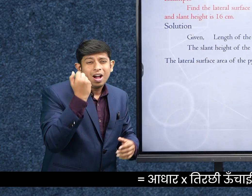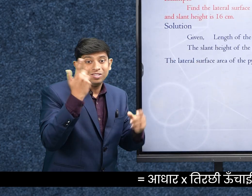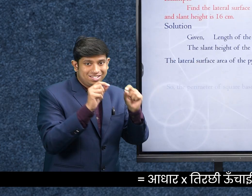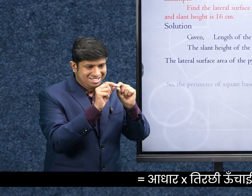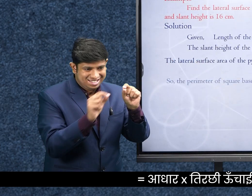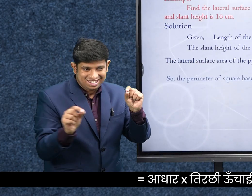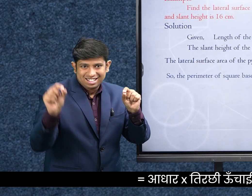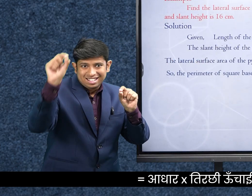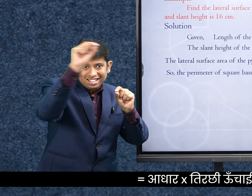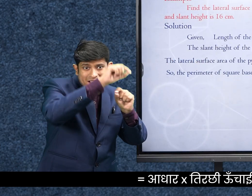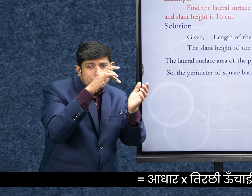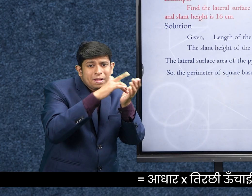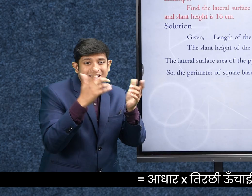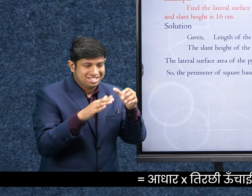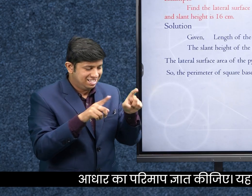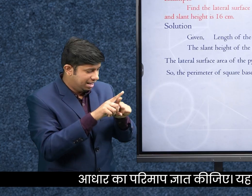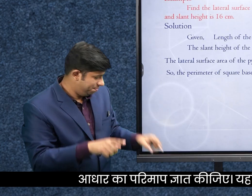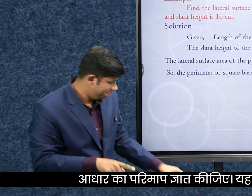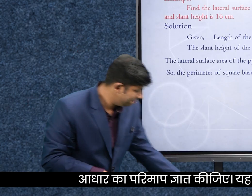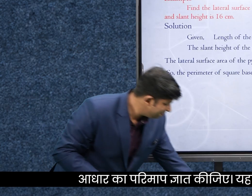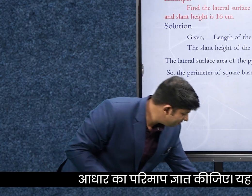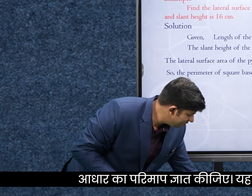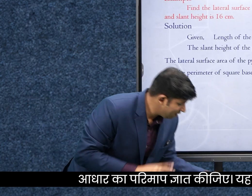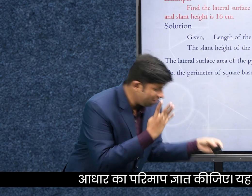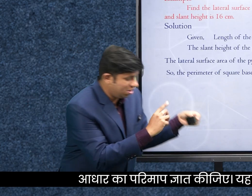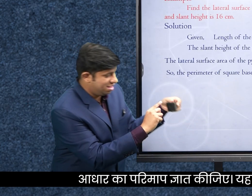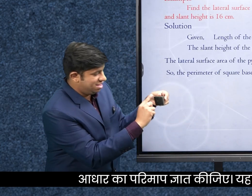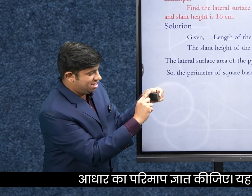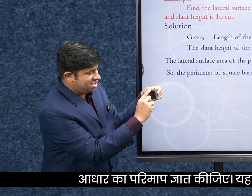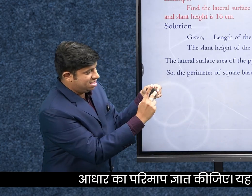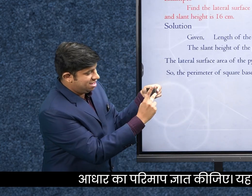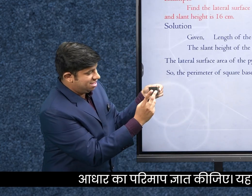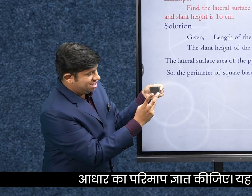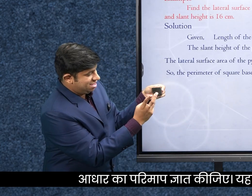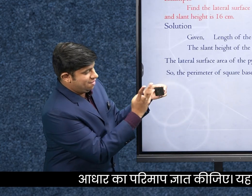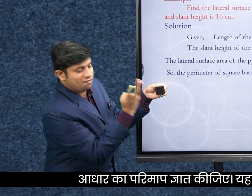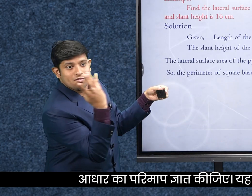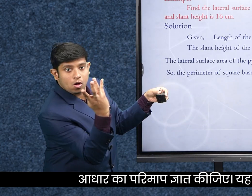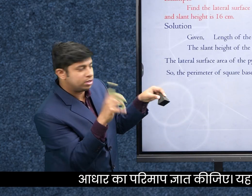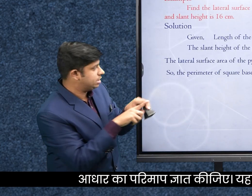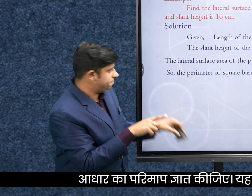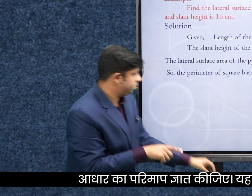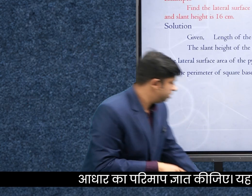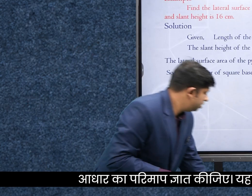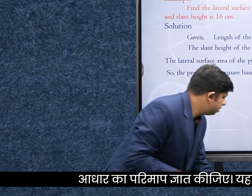ऊंचाई का 1/2 इंटू परिधि। आधार का परिमाप ज्ञात कीजिए। यह एक वर्गाकार आधार है,